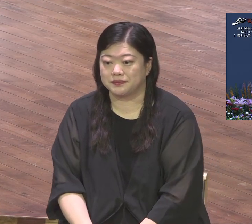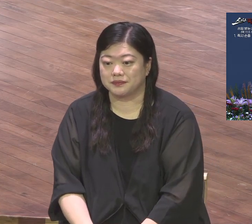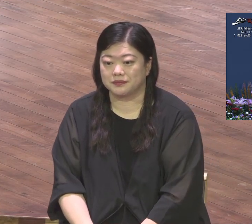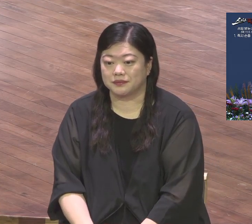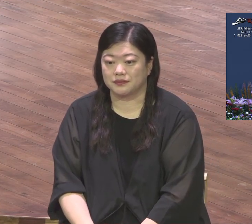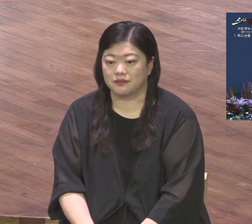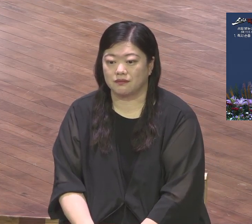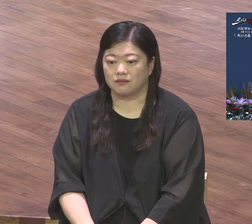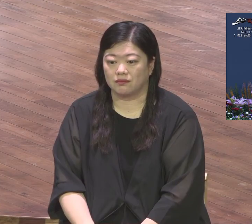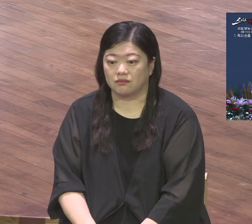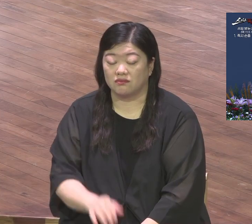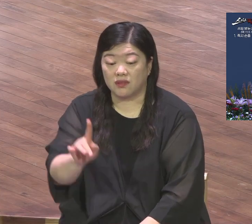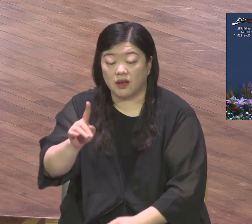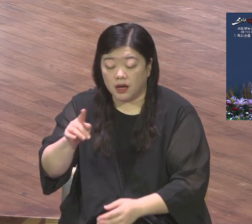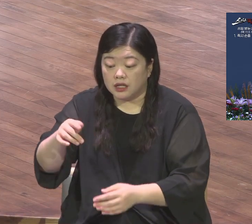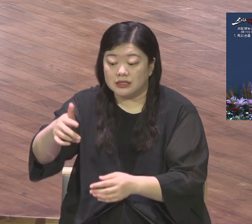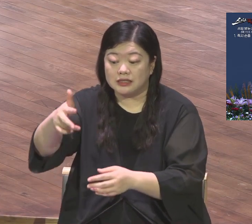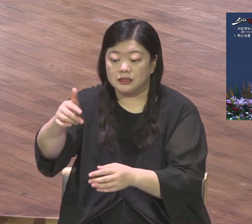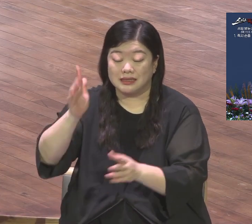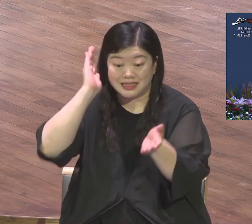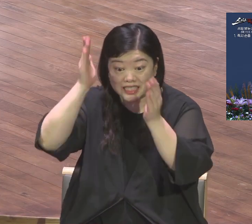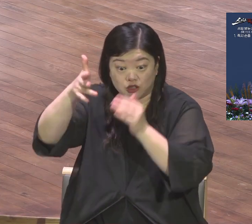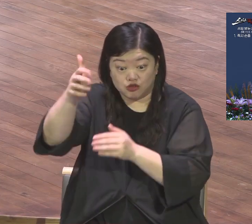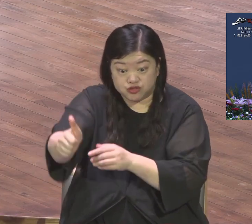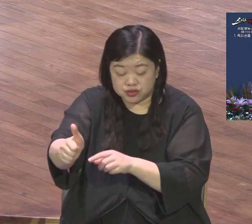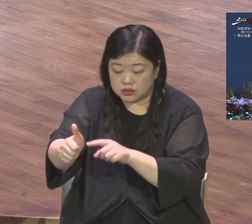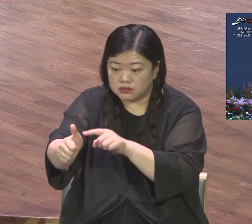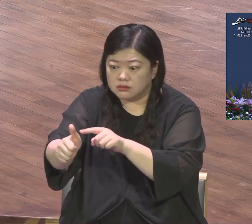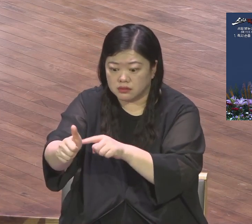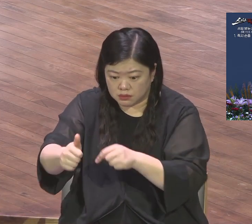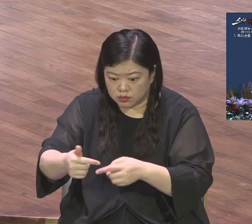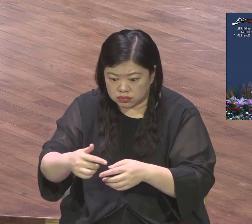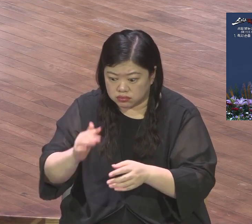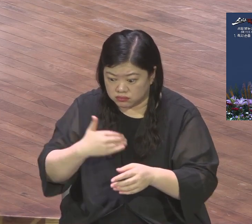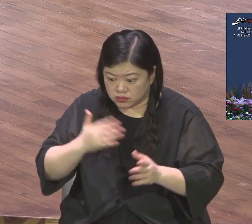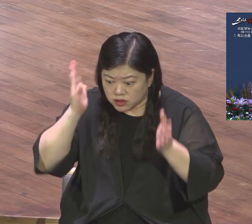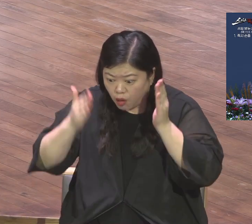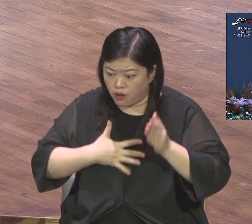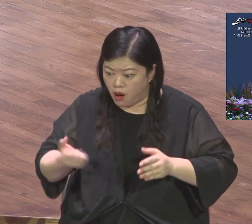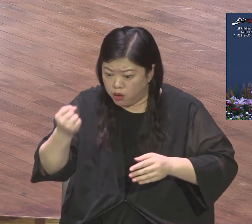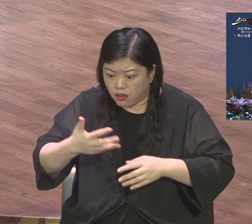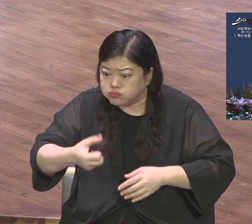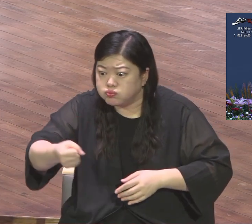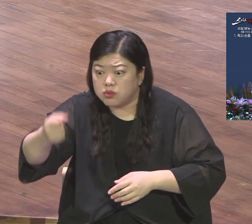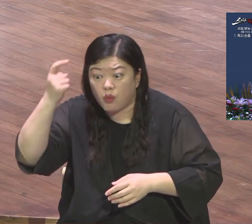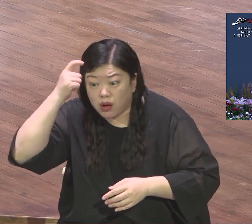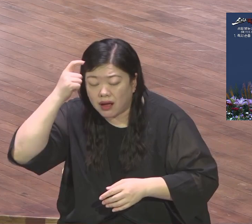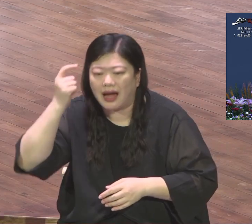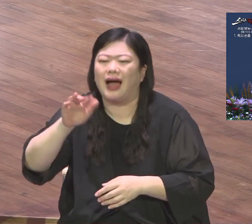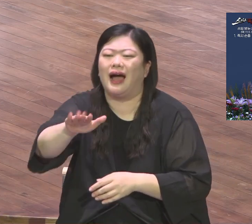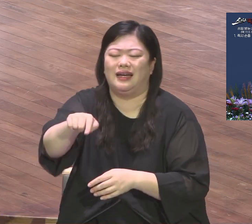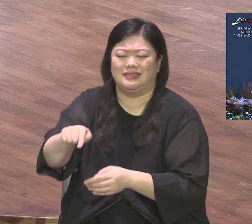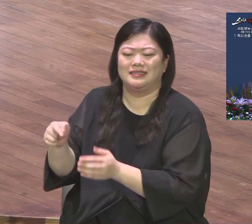주인이 물을 거다. 묻거든 주가 쓰시겠다 하라. 그 말만 해.